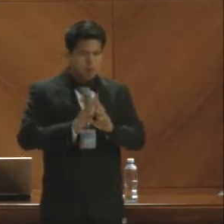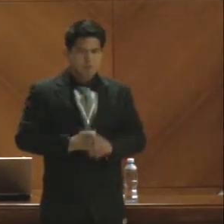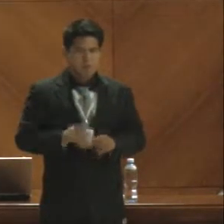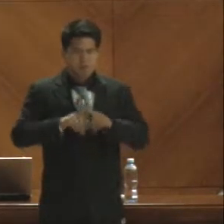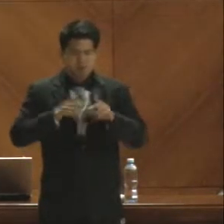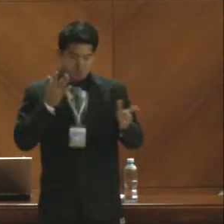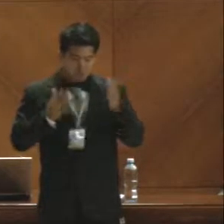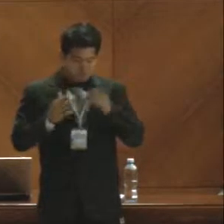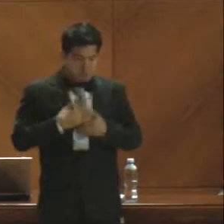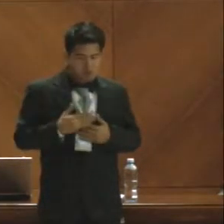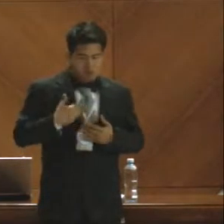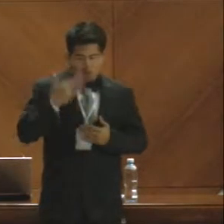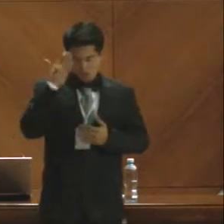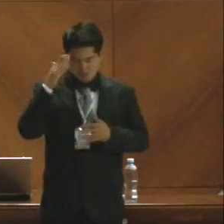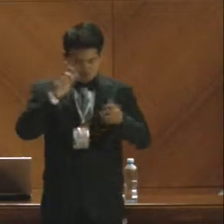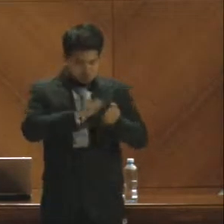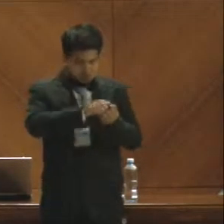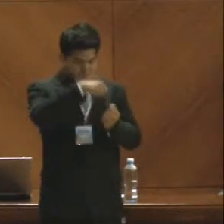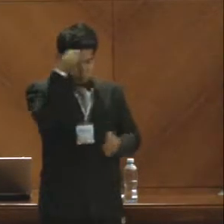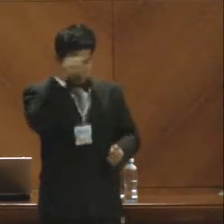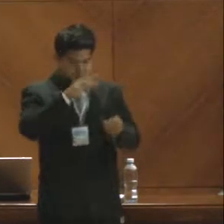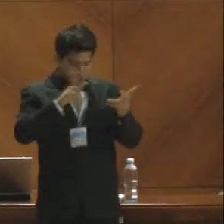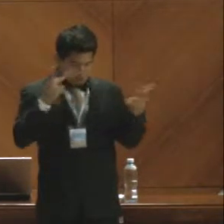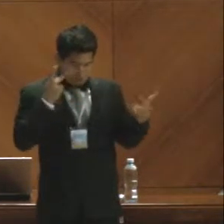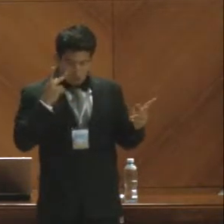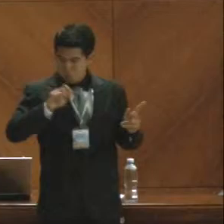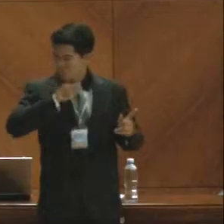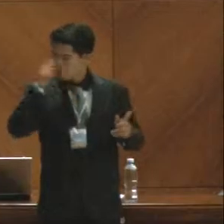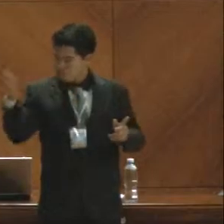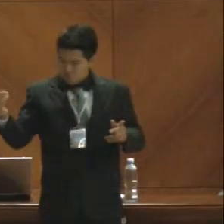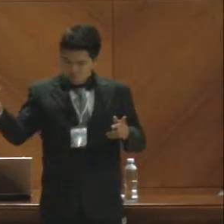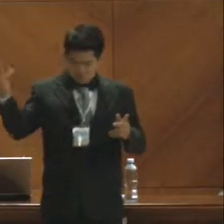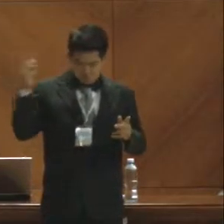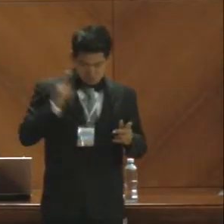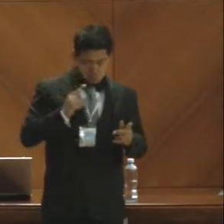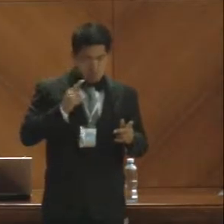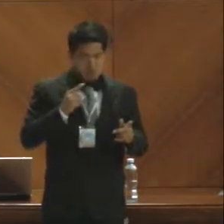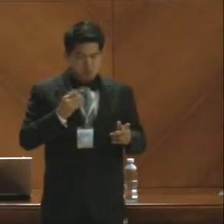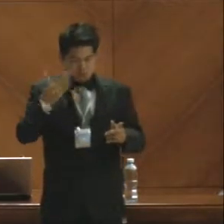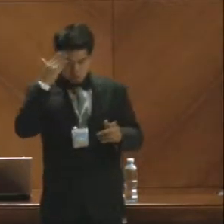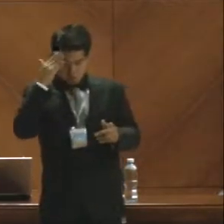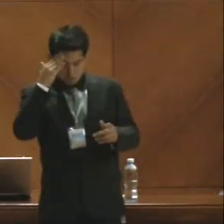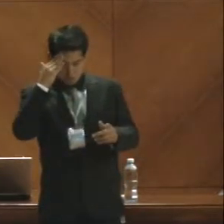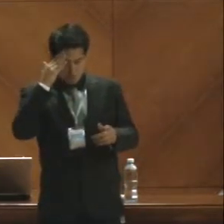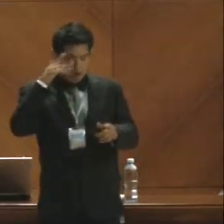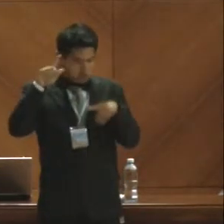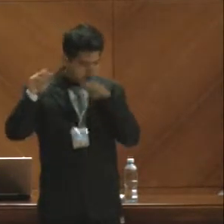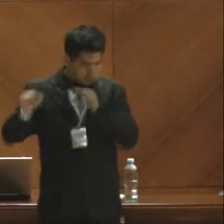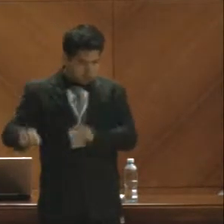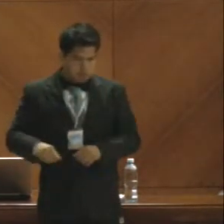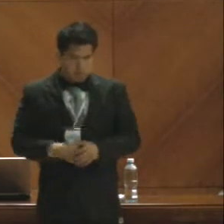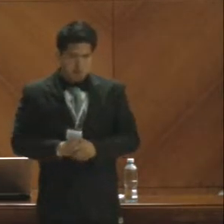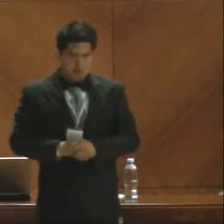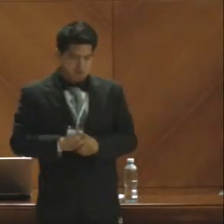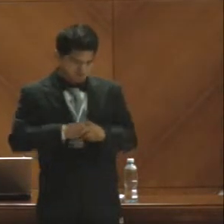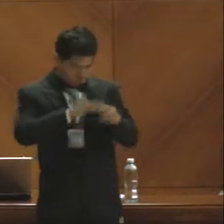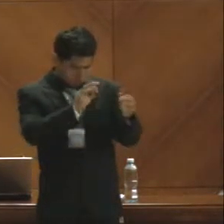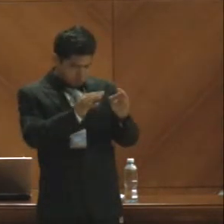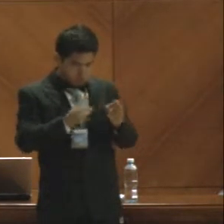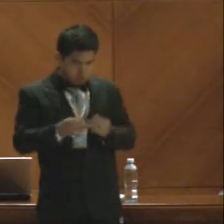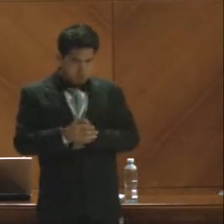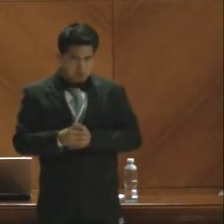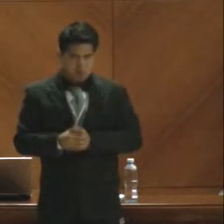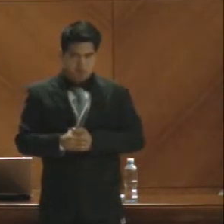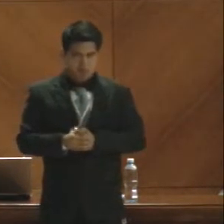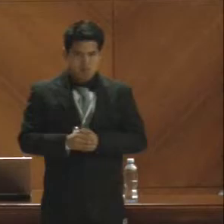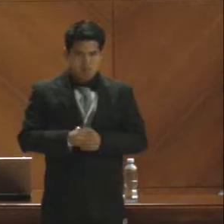problema, el hecho de que yo pueda abrir el capó del carro y permitir que otra persona pueda arreglar el carro, que yo pueda escoger